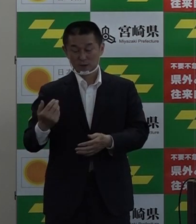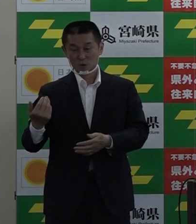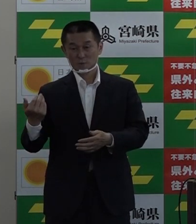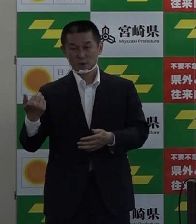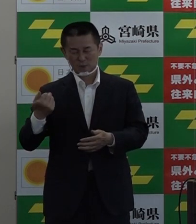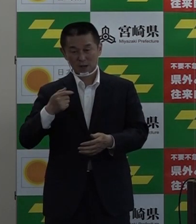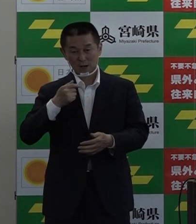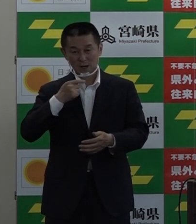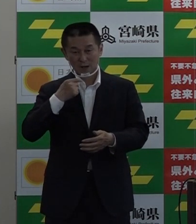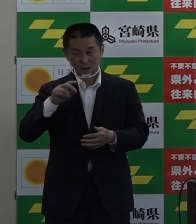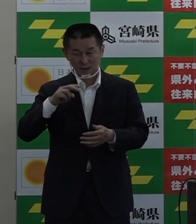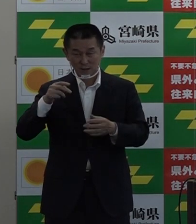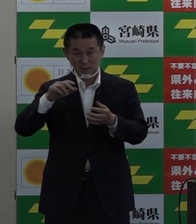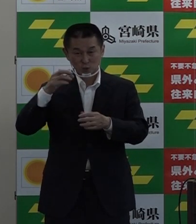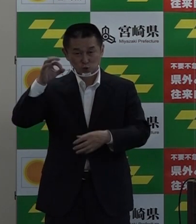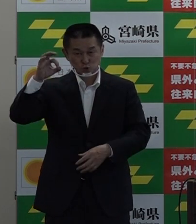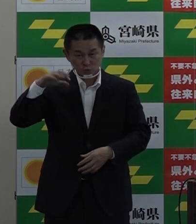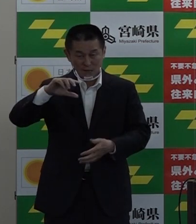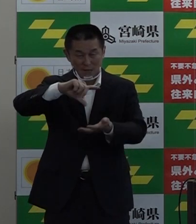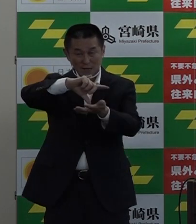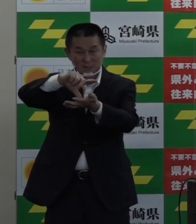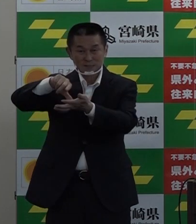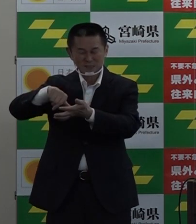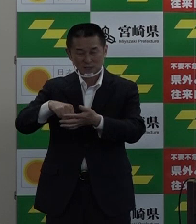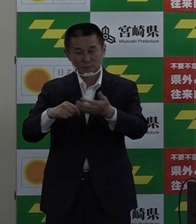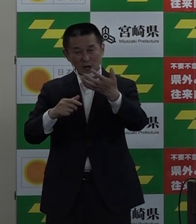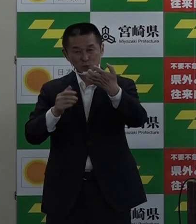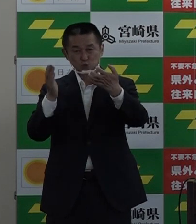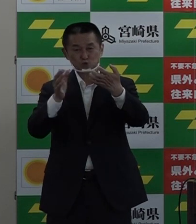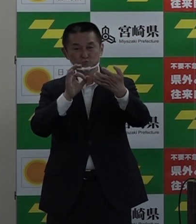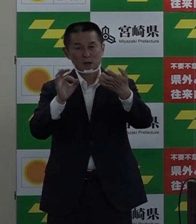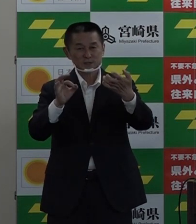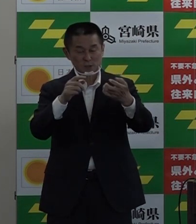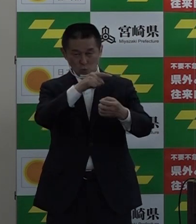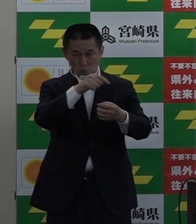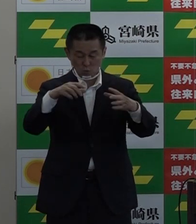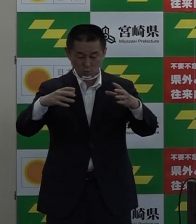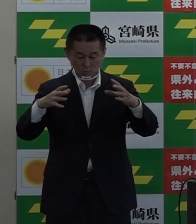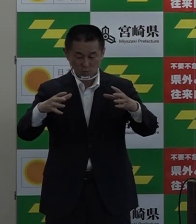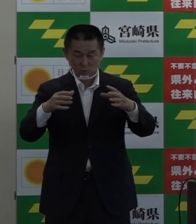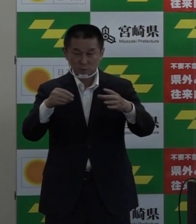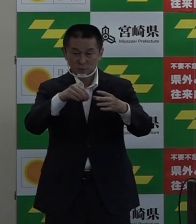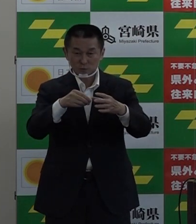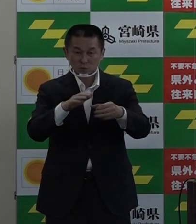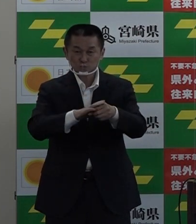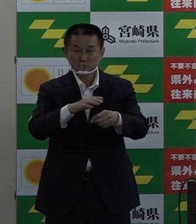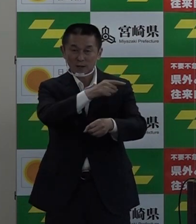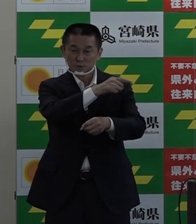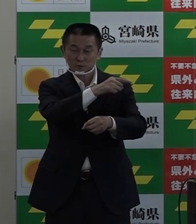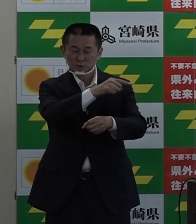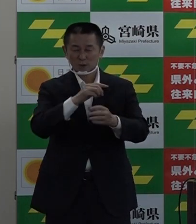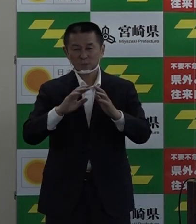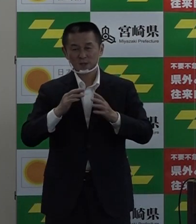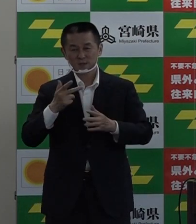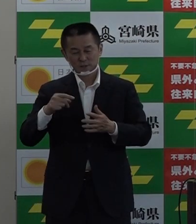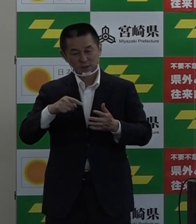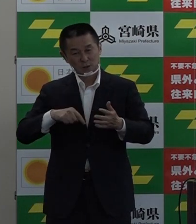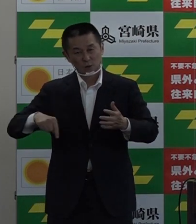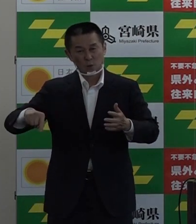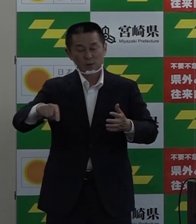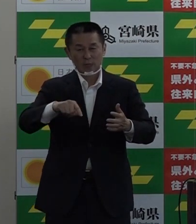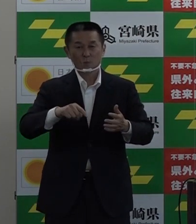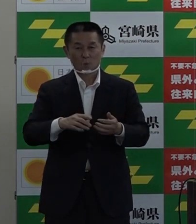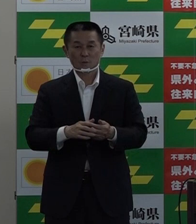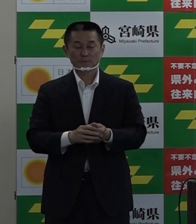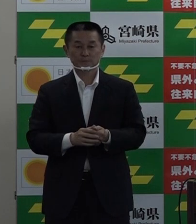赤検疫でお願いしておりました日向ですと、9割方はここに入るということであります。宮崎市においても